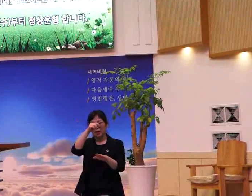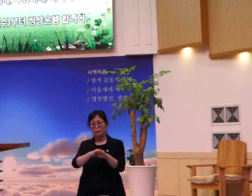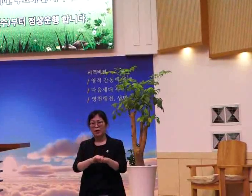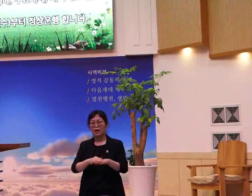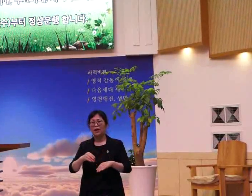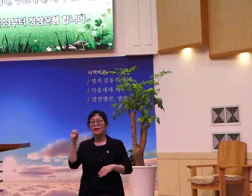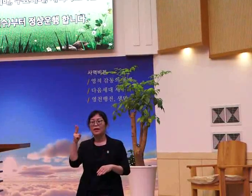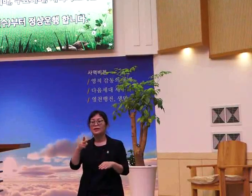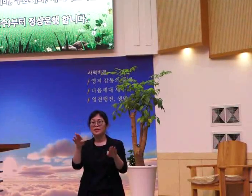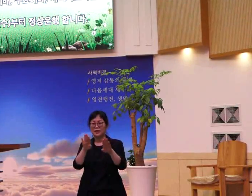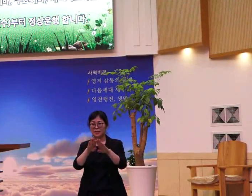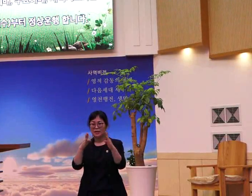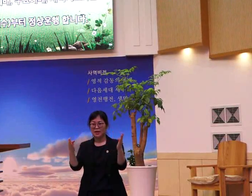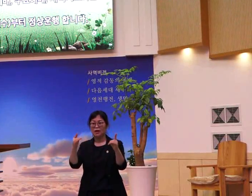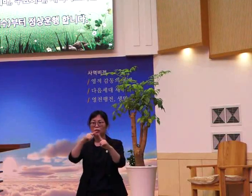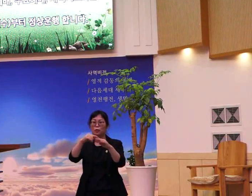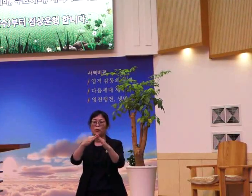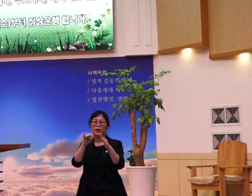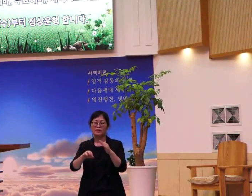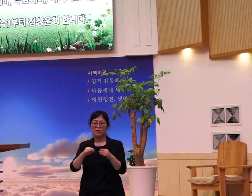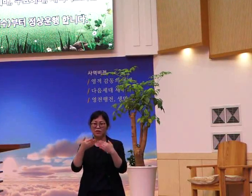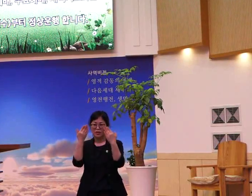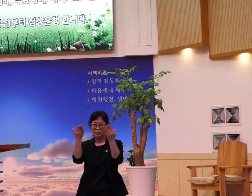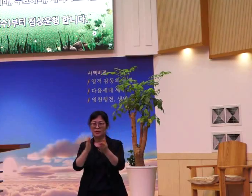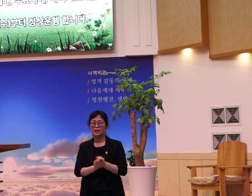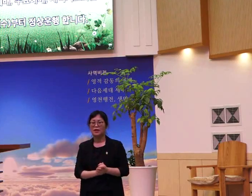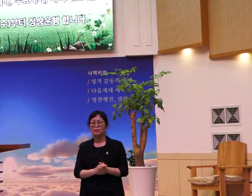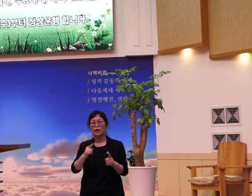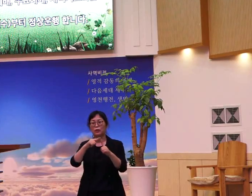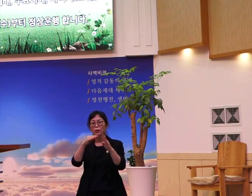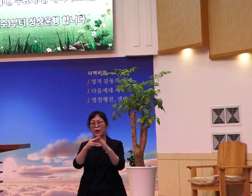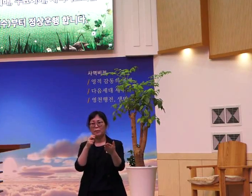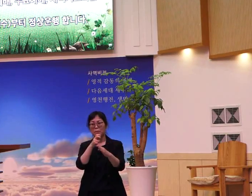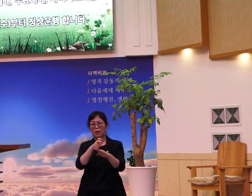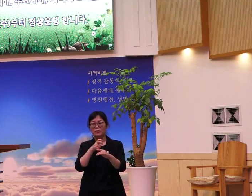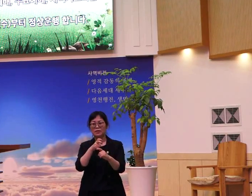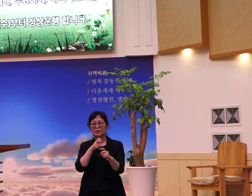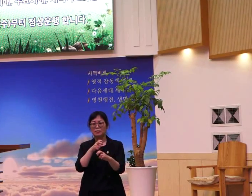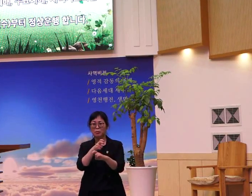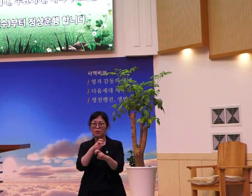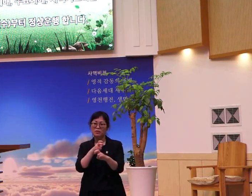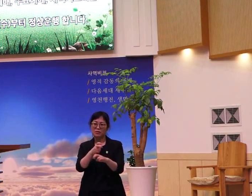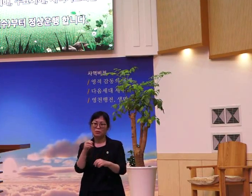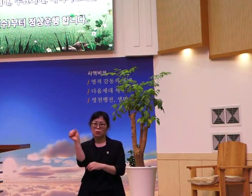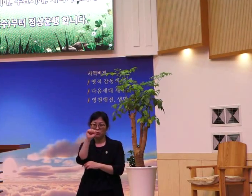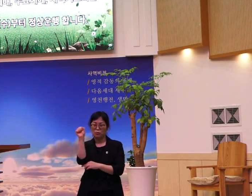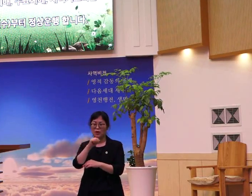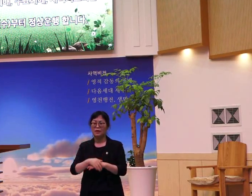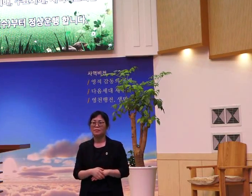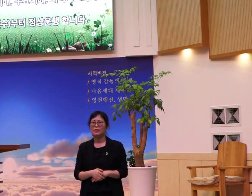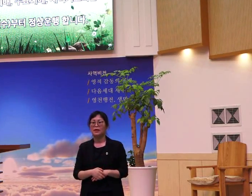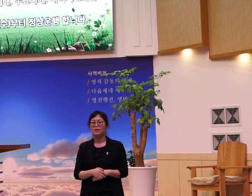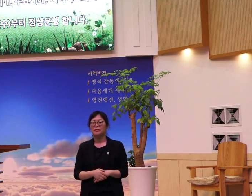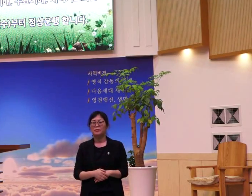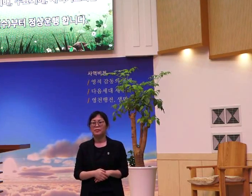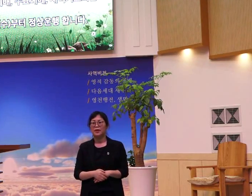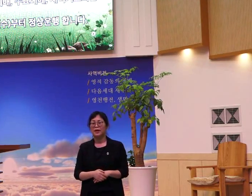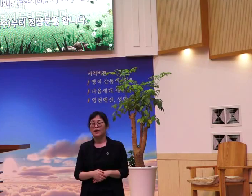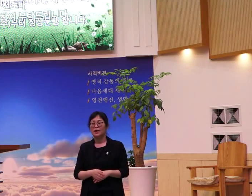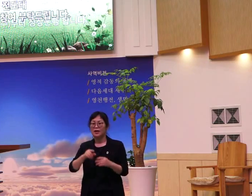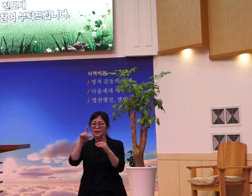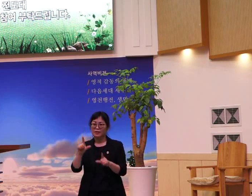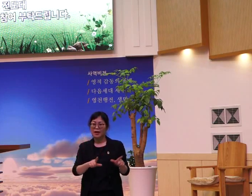예배들을 예배당에서 드리겠습니다. 교회 버스도 정상적으로 운행을 합니다. 주중에 행사가 있습니다.